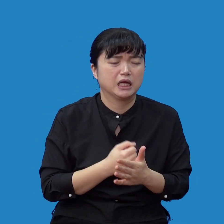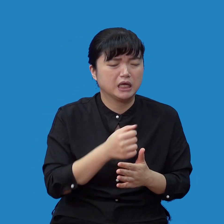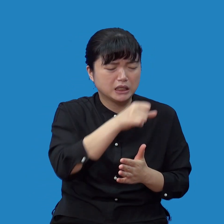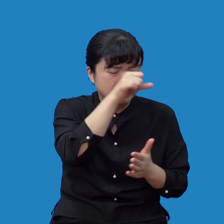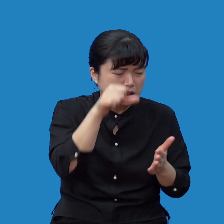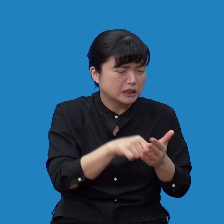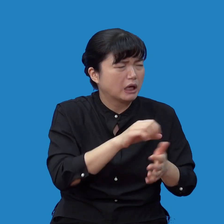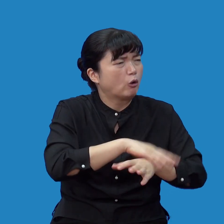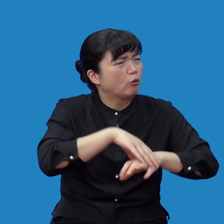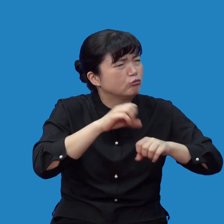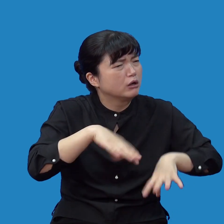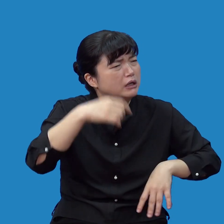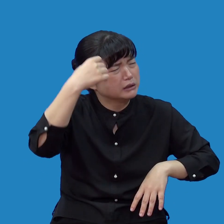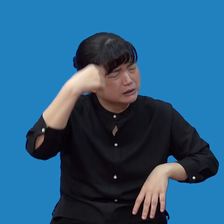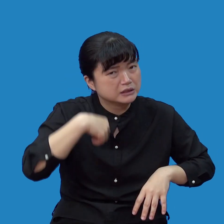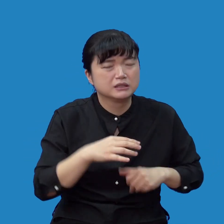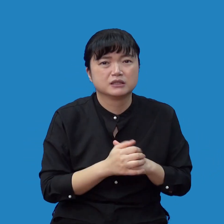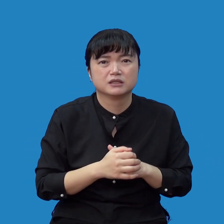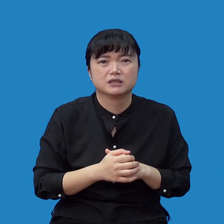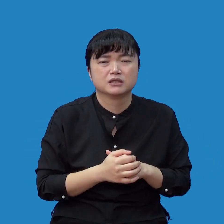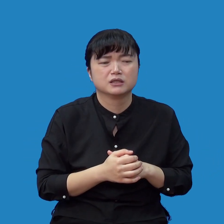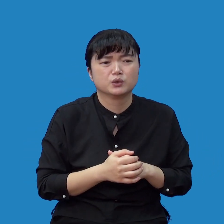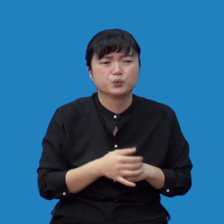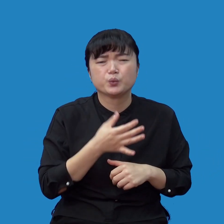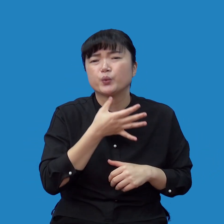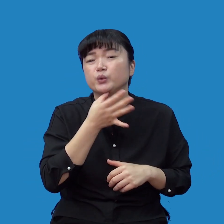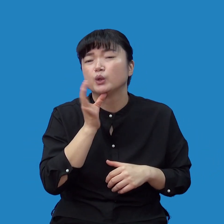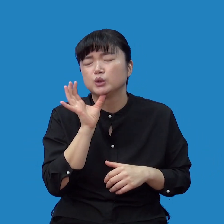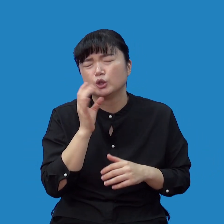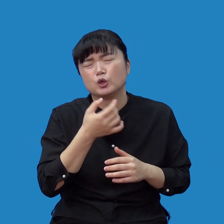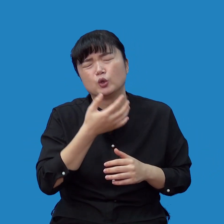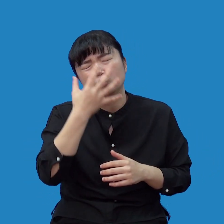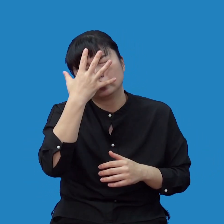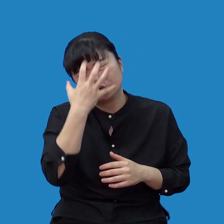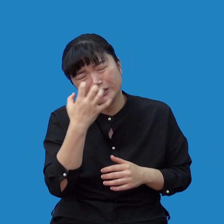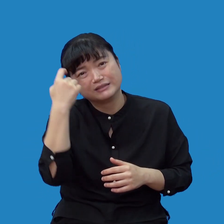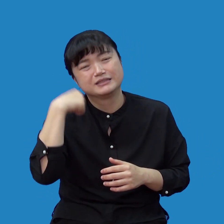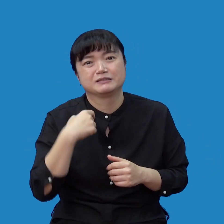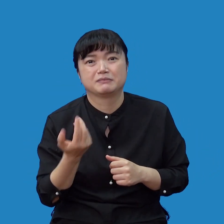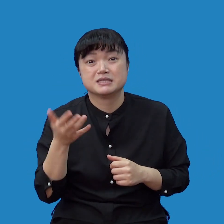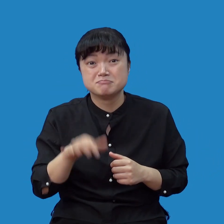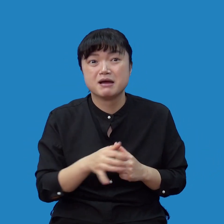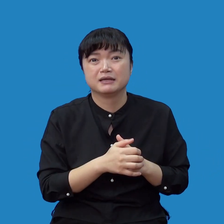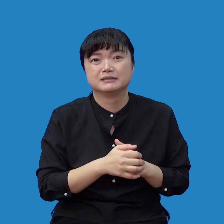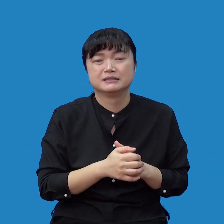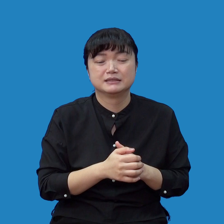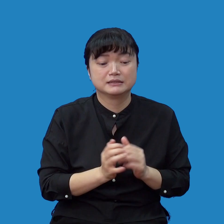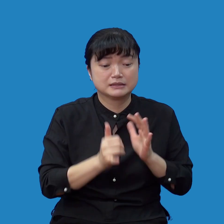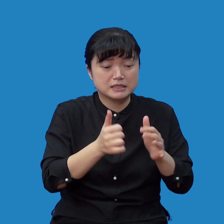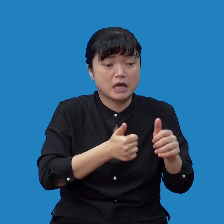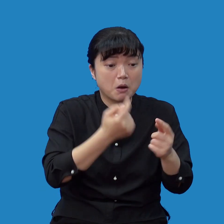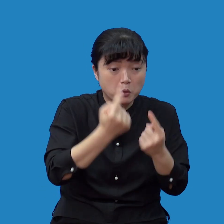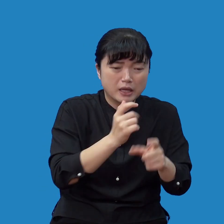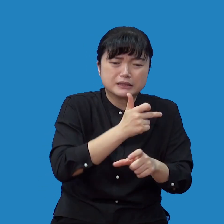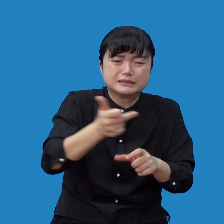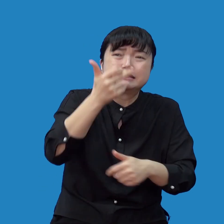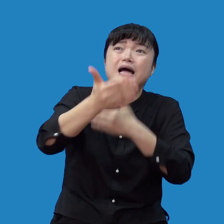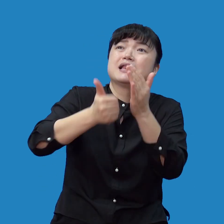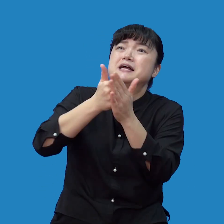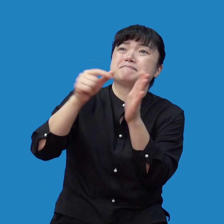합니다. 노년이 그렇게 우울해진답니다. 그러나 우리가 세상보다 크신 하나님을 믿고 살아간다,